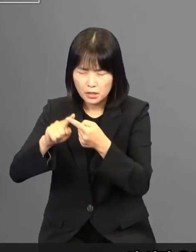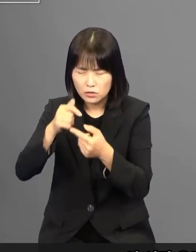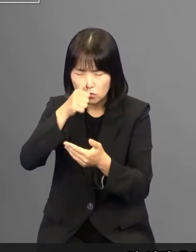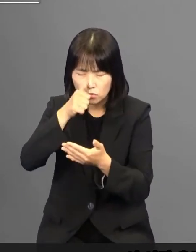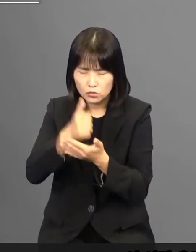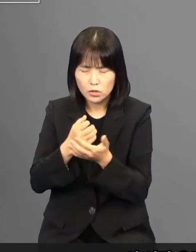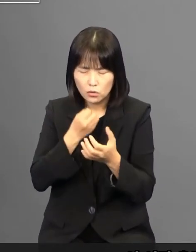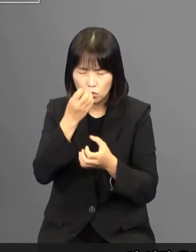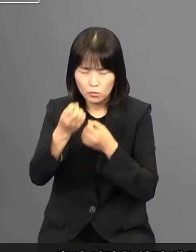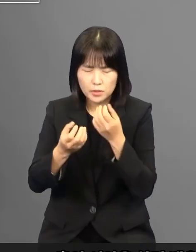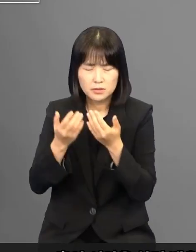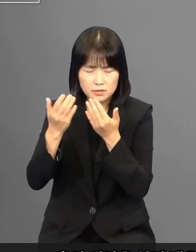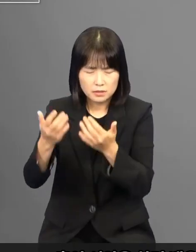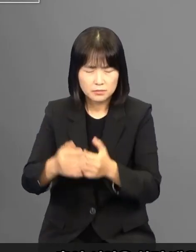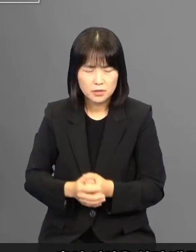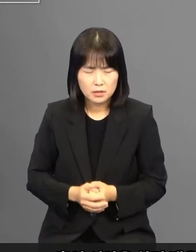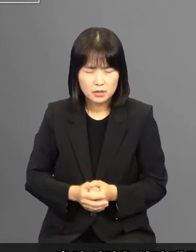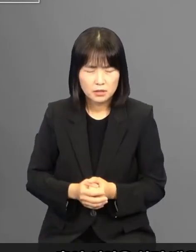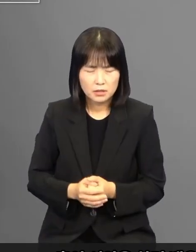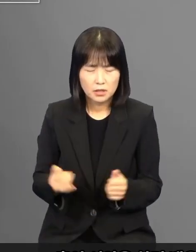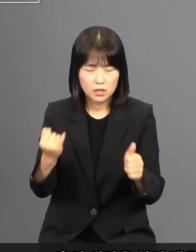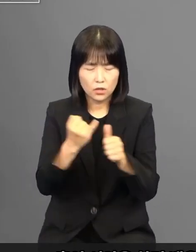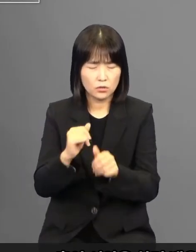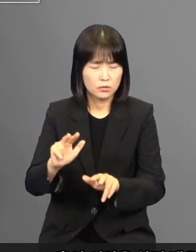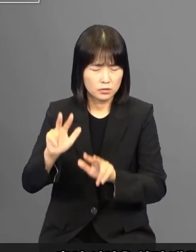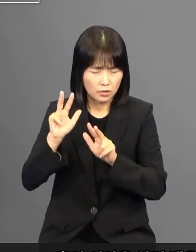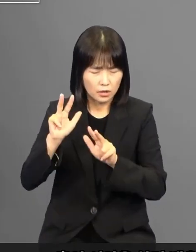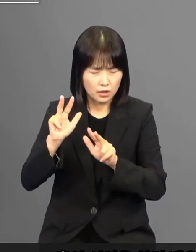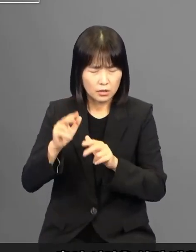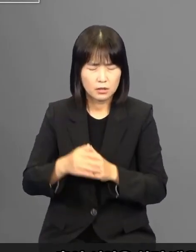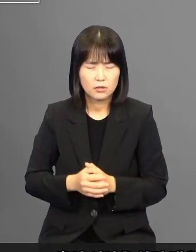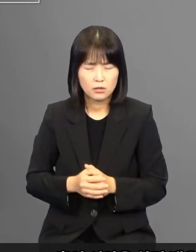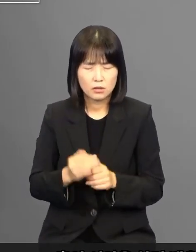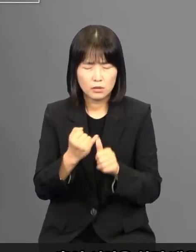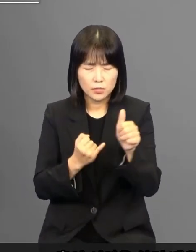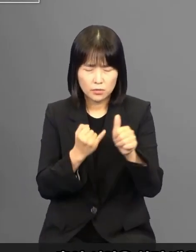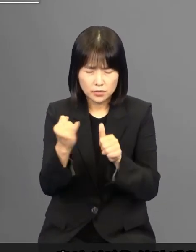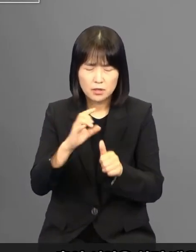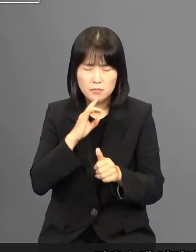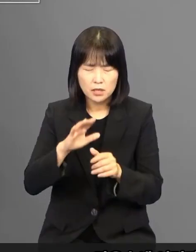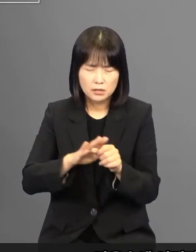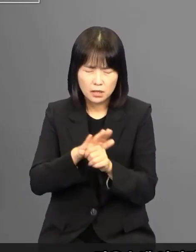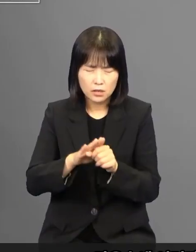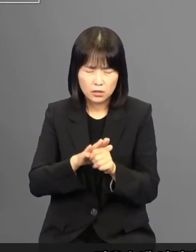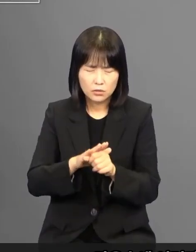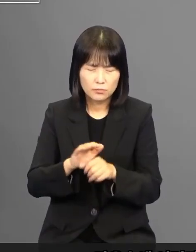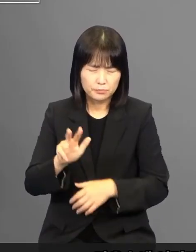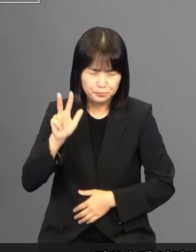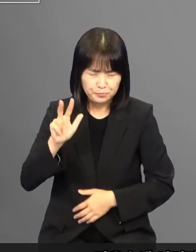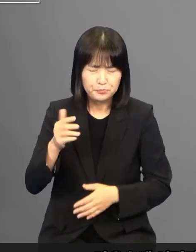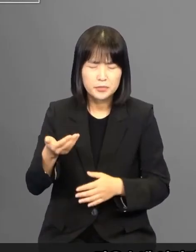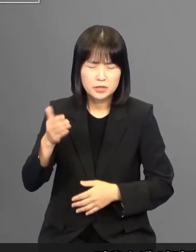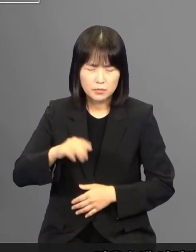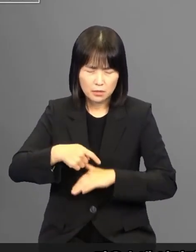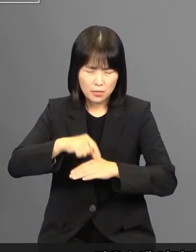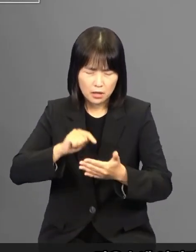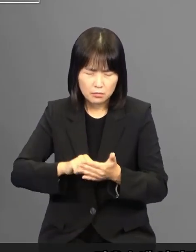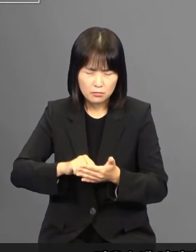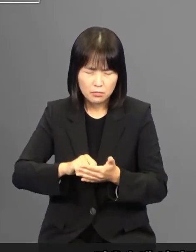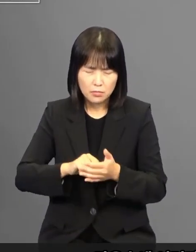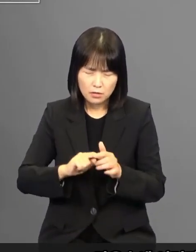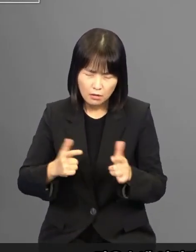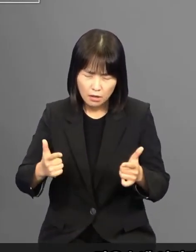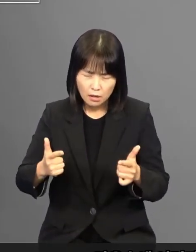고백합니다. 혼인 서약을 하며 배우자만을 사랑하겠다라고 하였지만 마음속에 여러 가지 다른